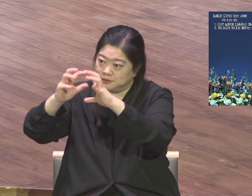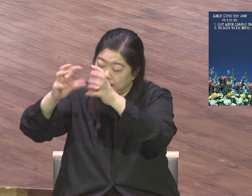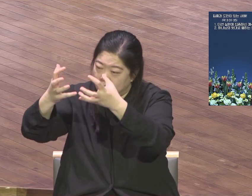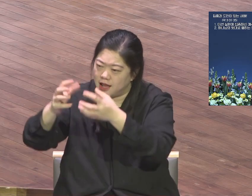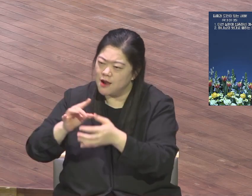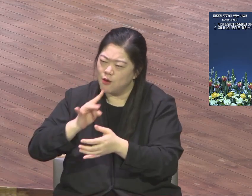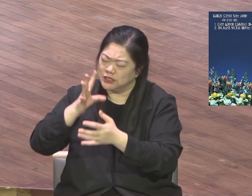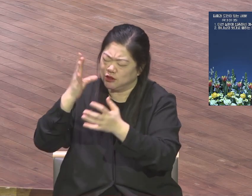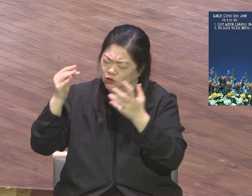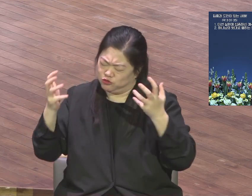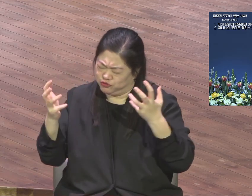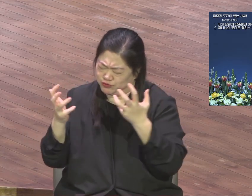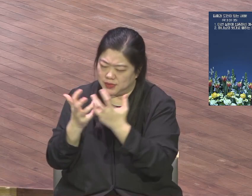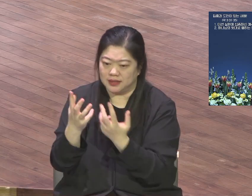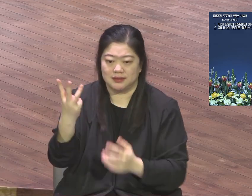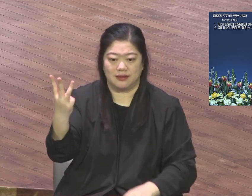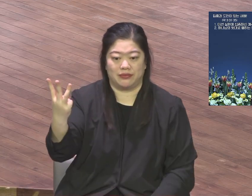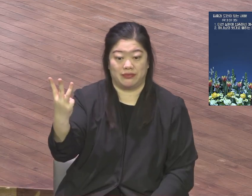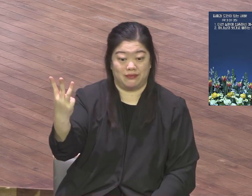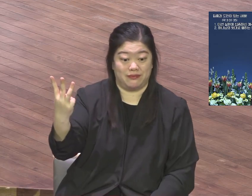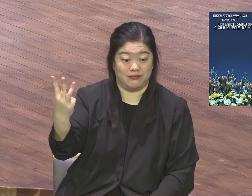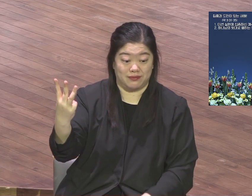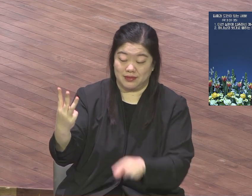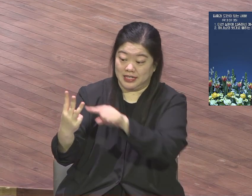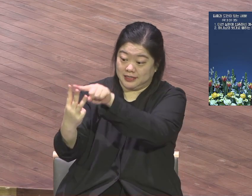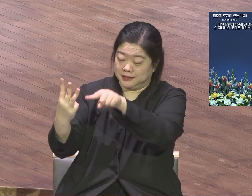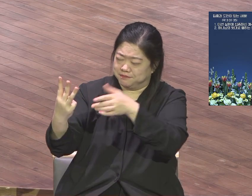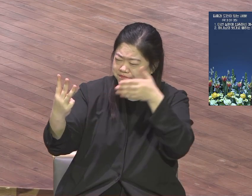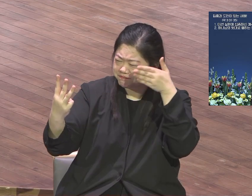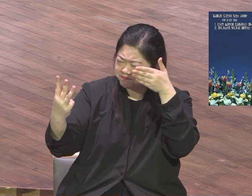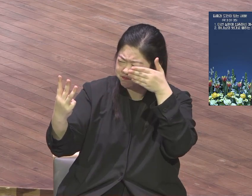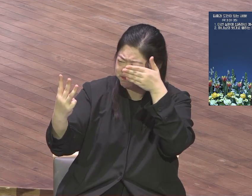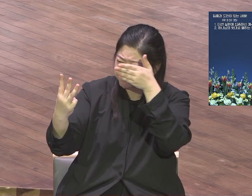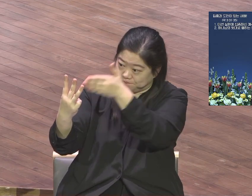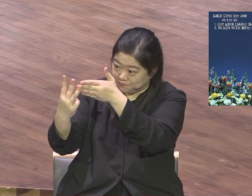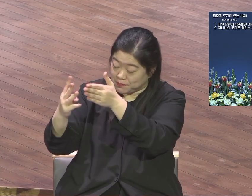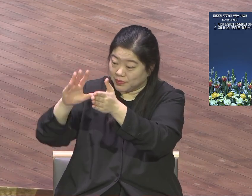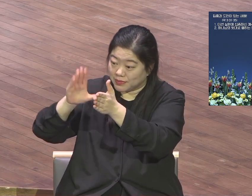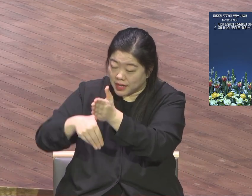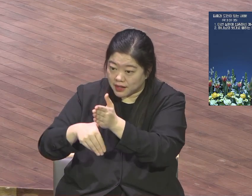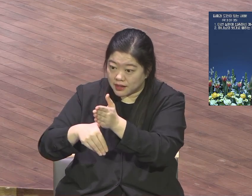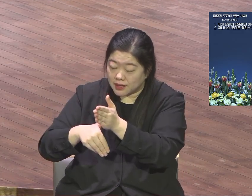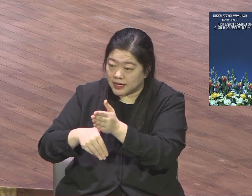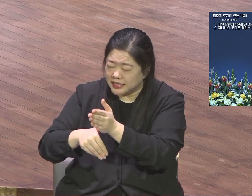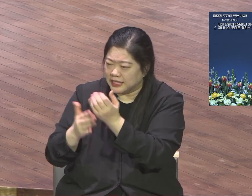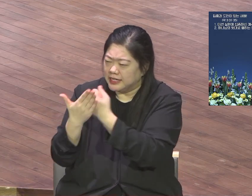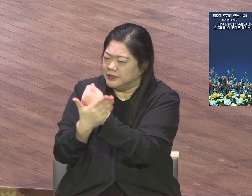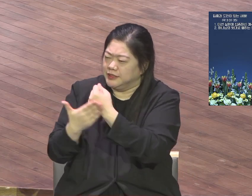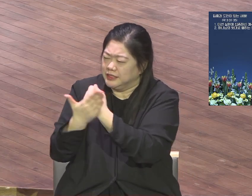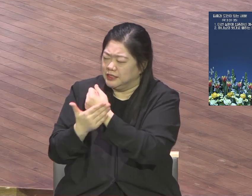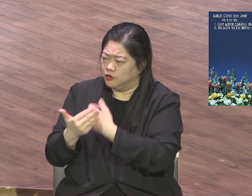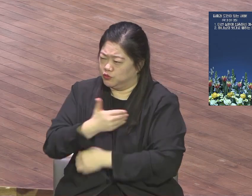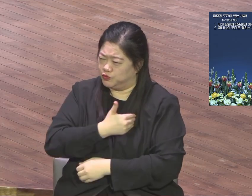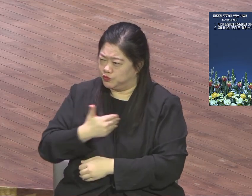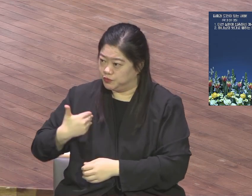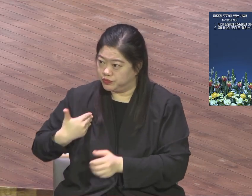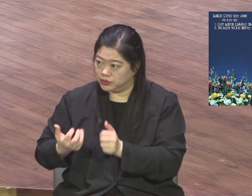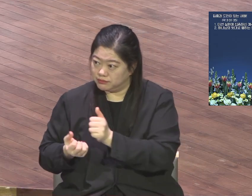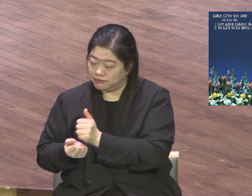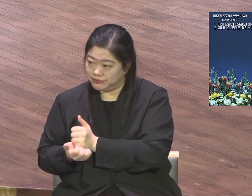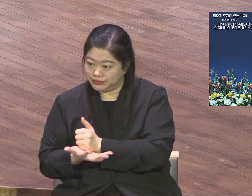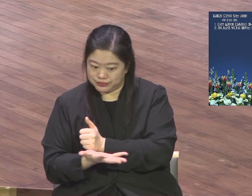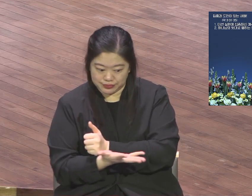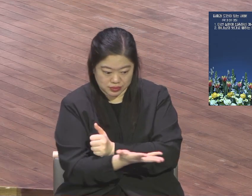충만. 이 삼보직의 언약이 나를 통해서 불신 영혼들에게 전달될 때 그것이 바로